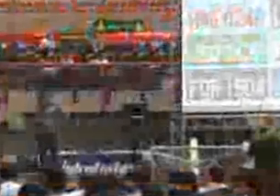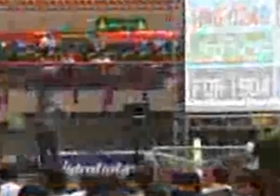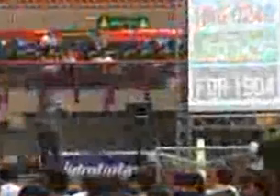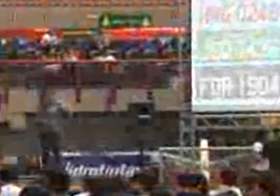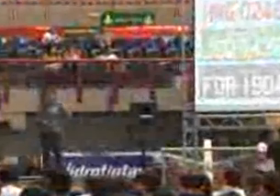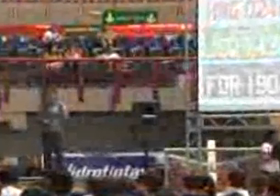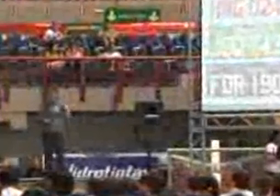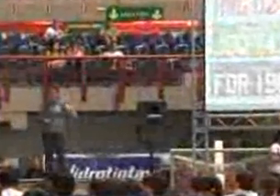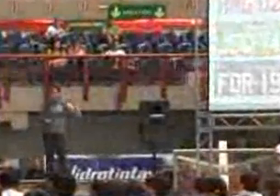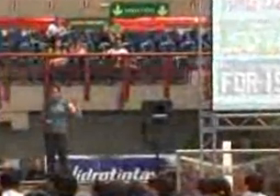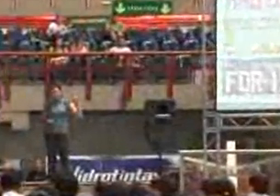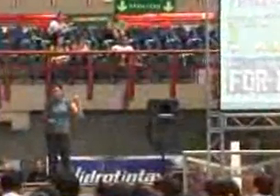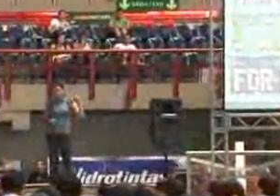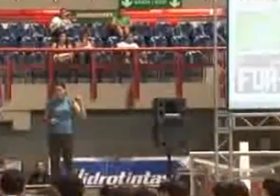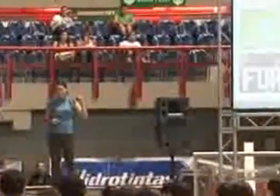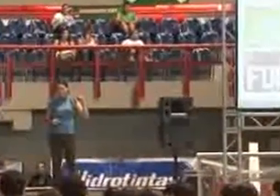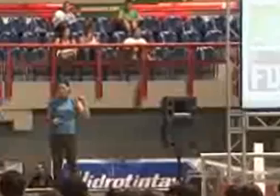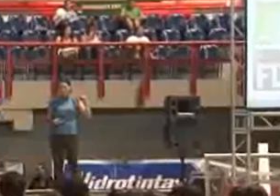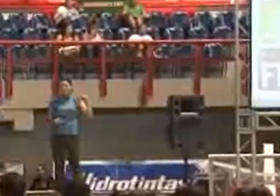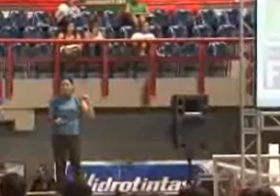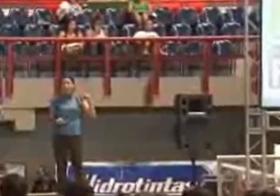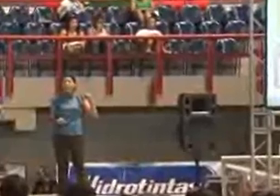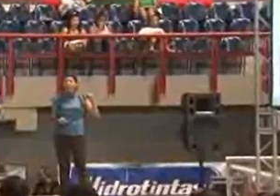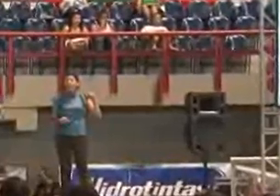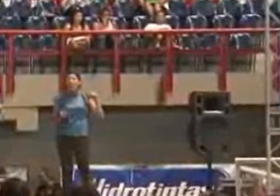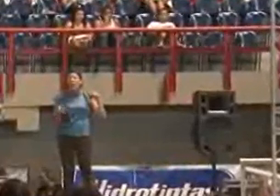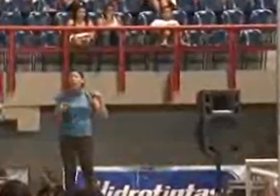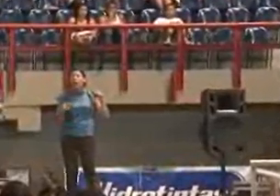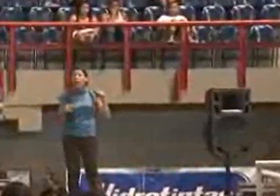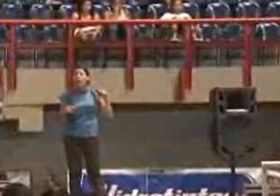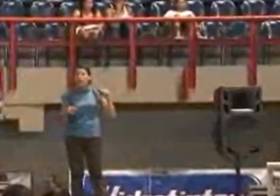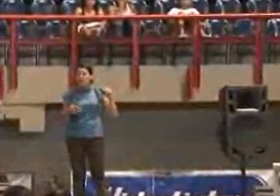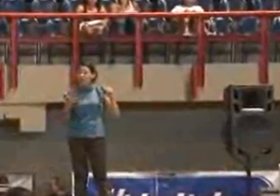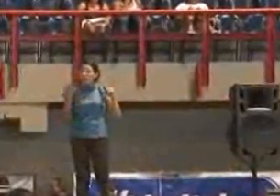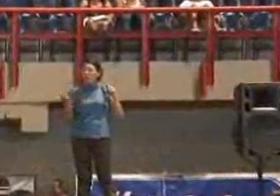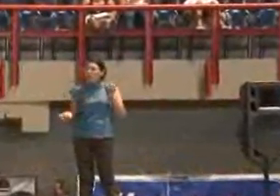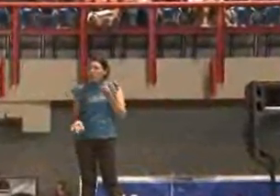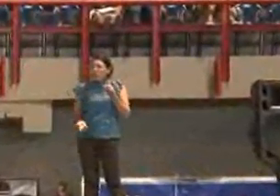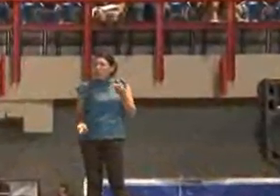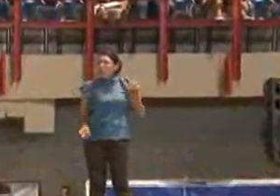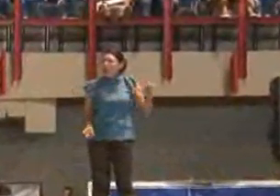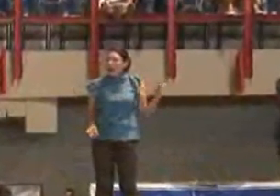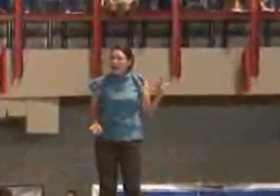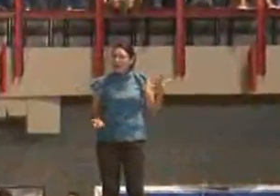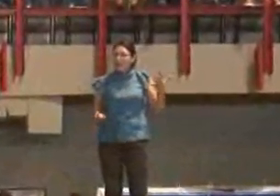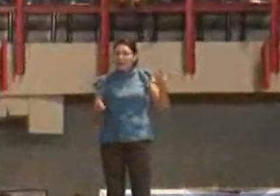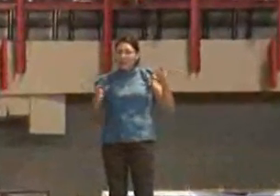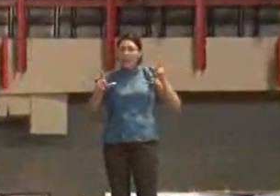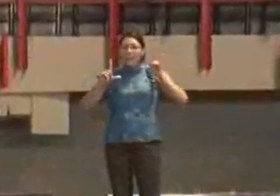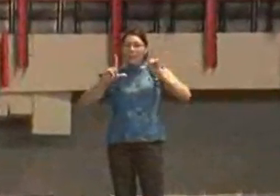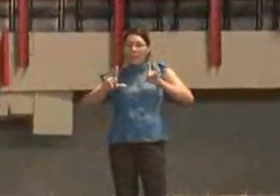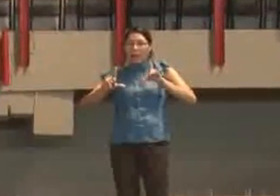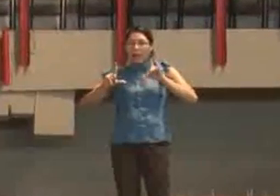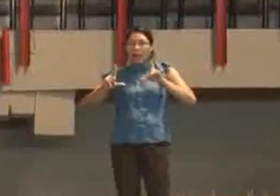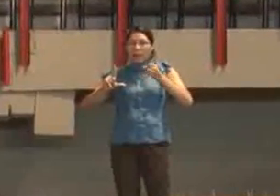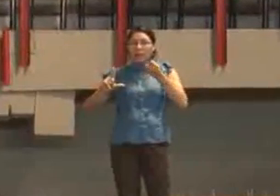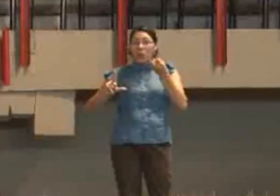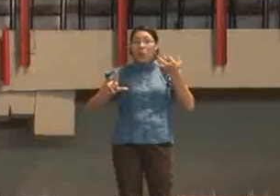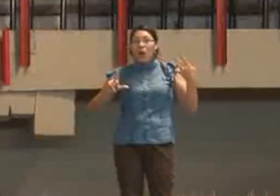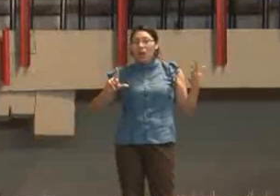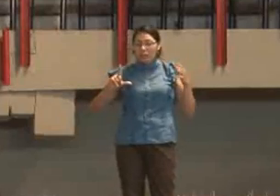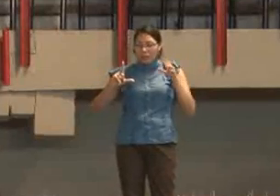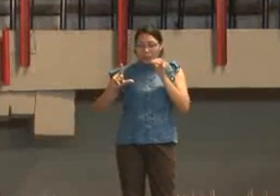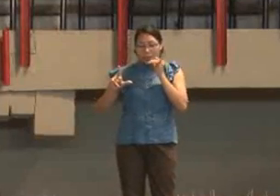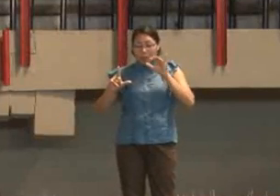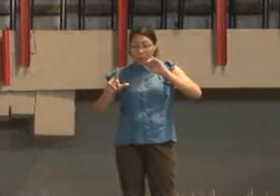1960. Se eu perguntasse assim para vocês, ó, quantas placas diferentes a gente pode escrever em